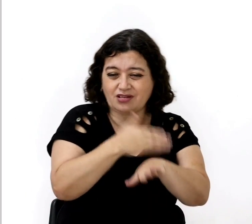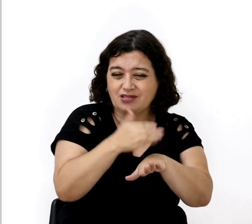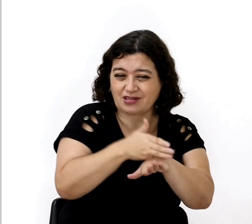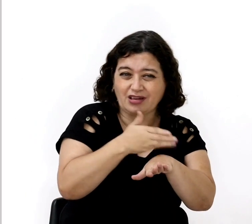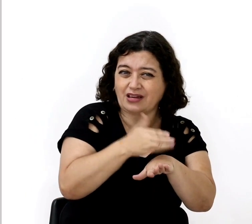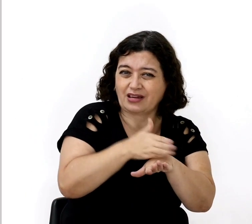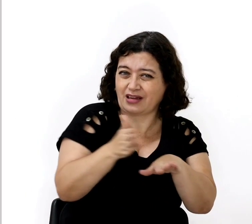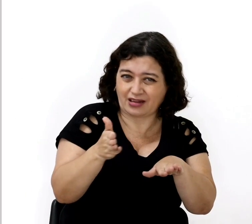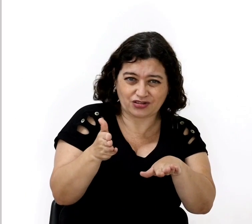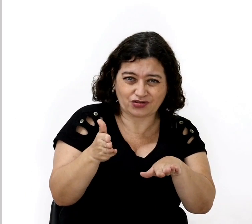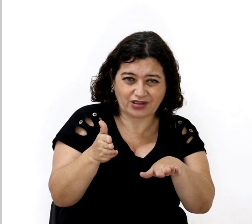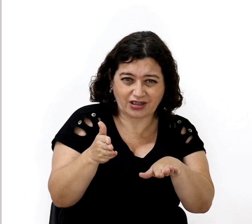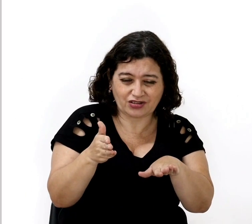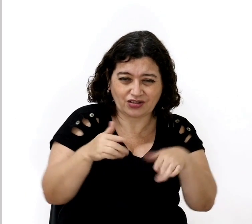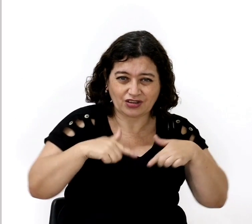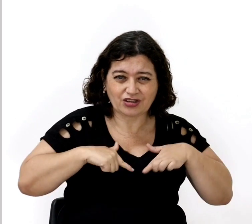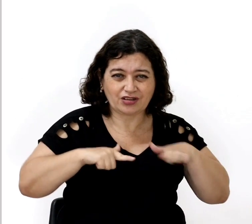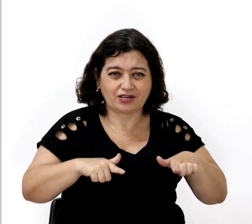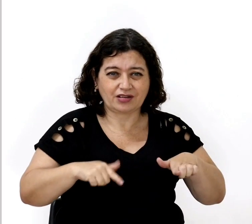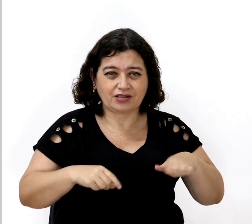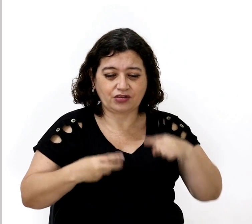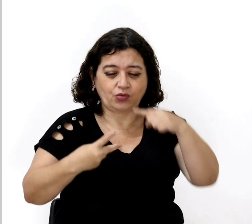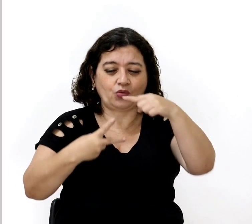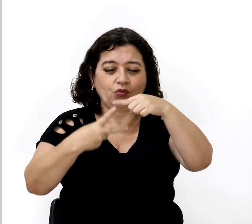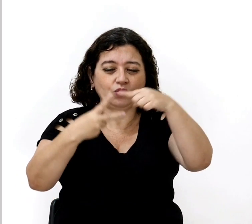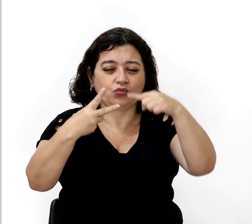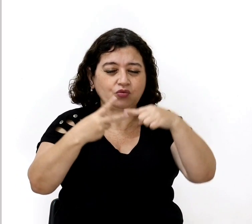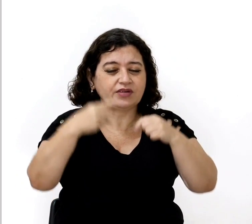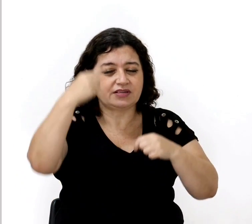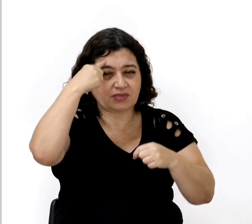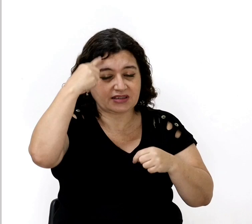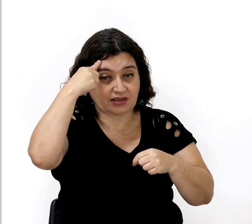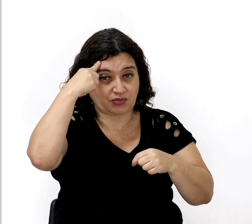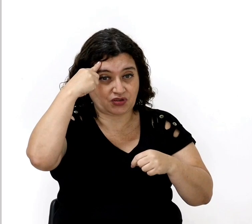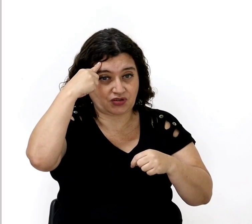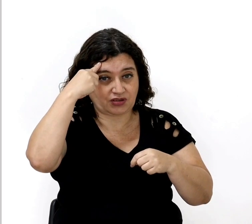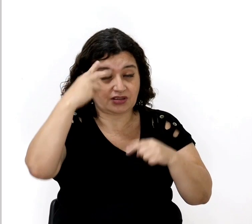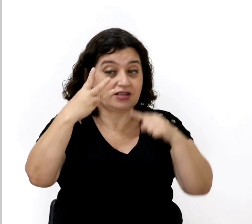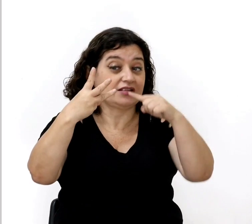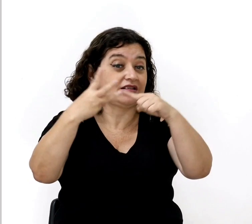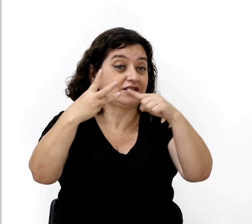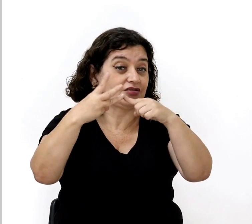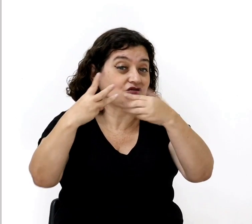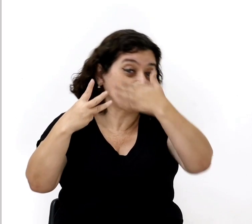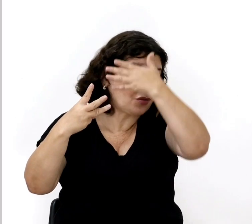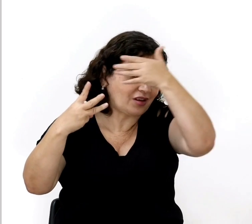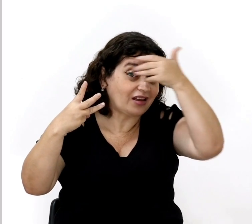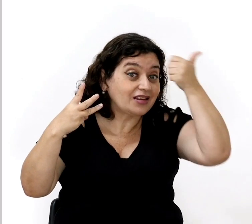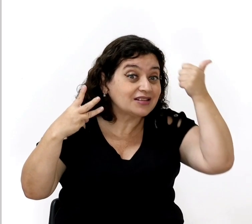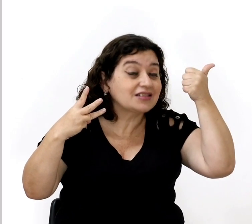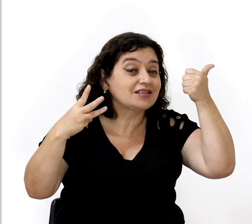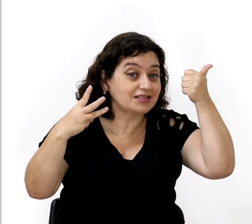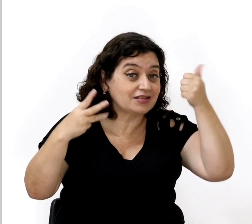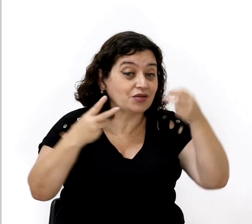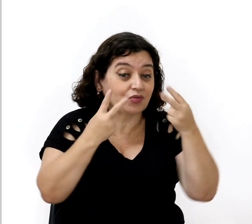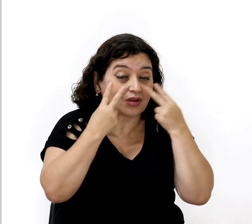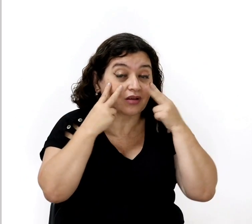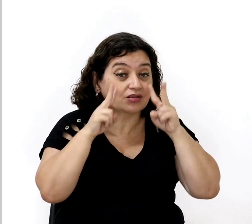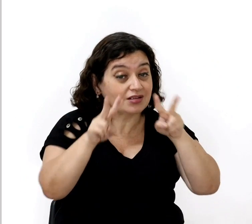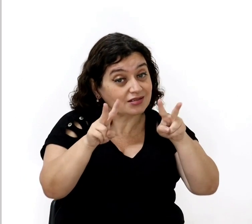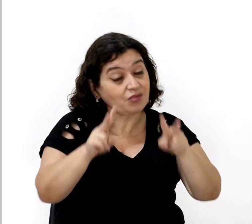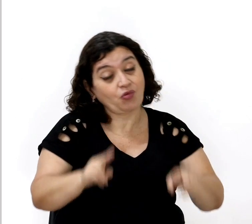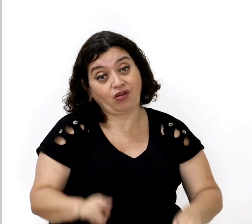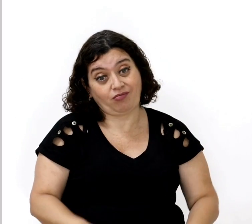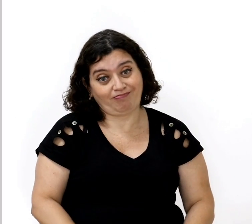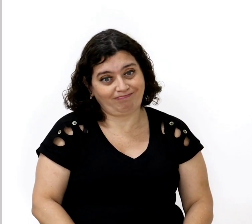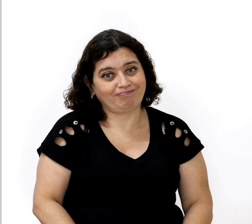atividades, nós geralmente pensamos nesses dois primeiros itens e às vezes negligenciamos esse último item, que é a questão do testemunho.